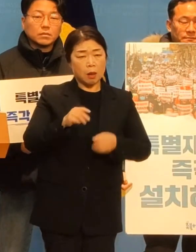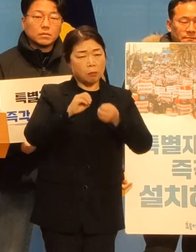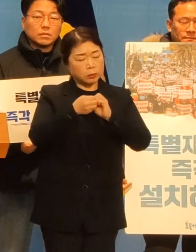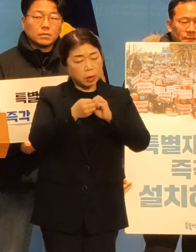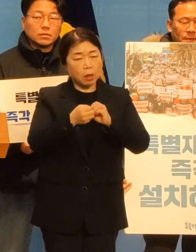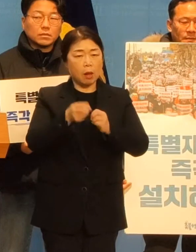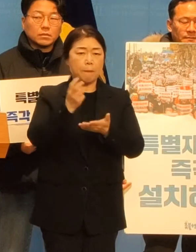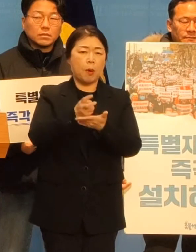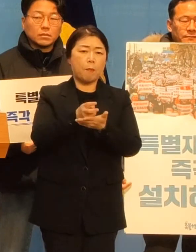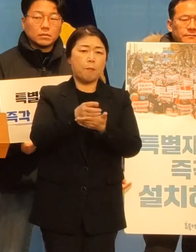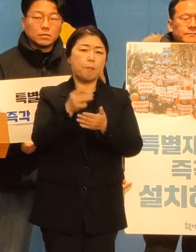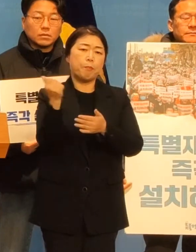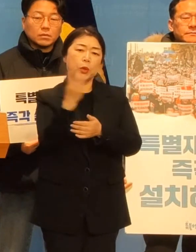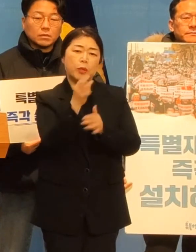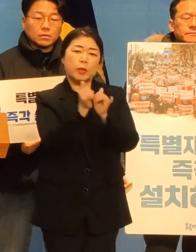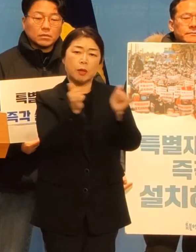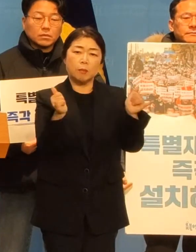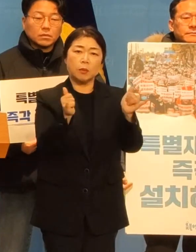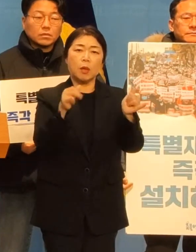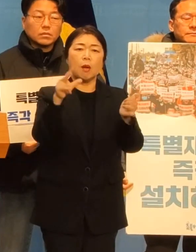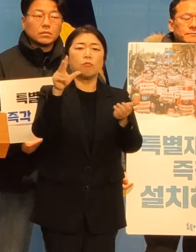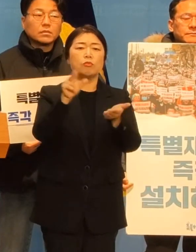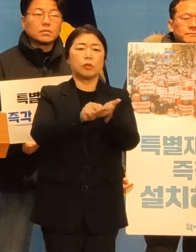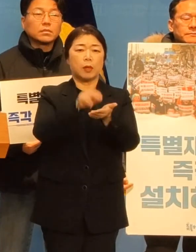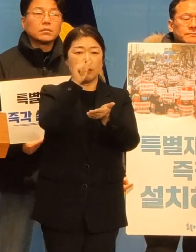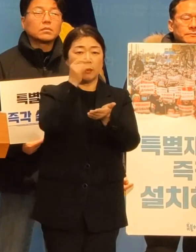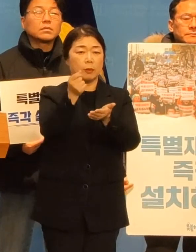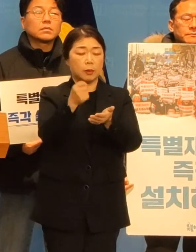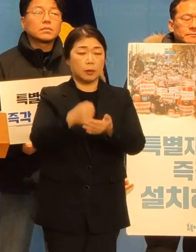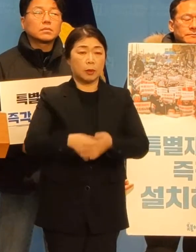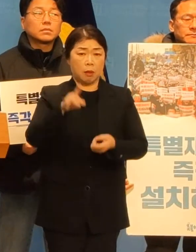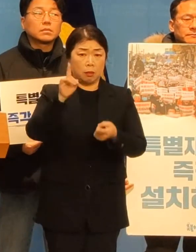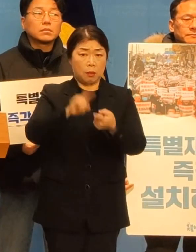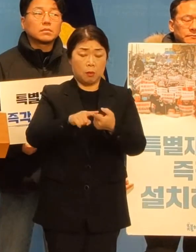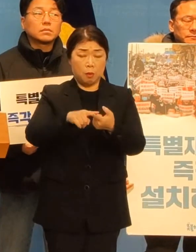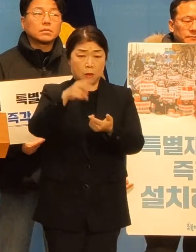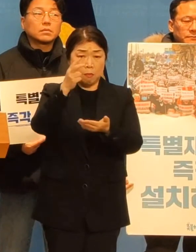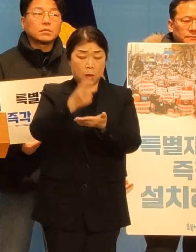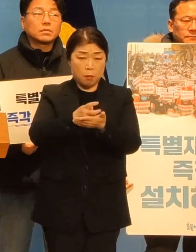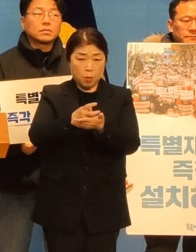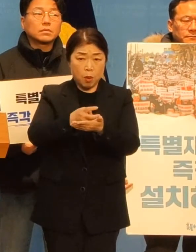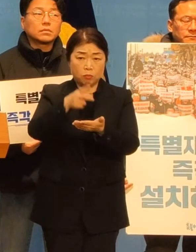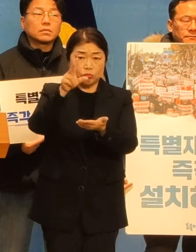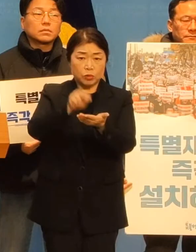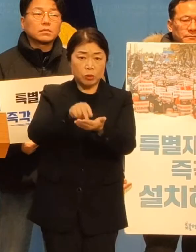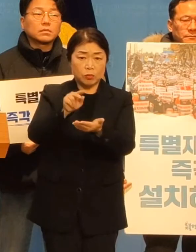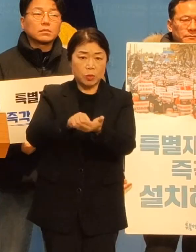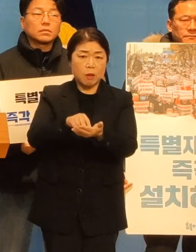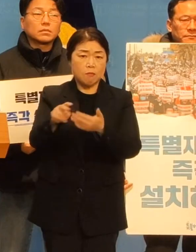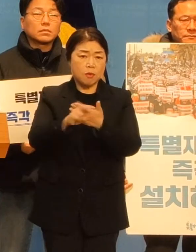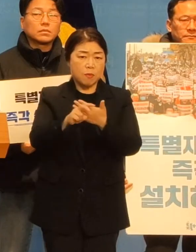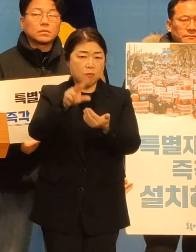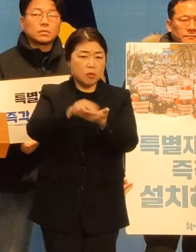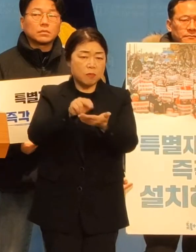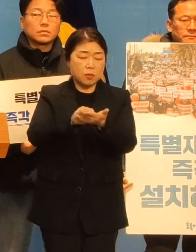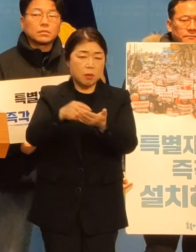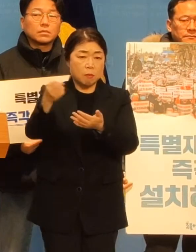법조계의 몇몇 사람들이 문제이고 그것을 그대로 받아쓰는 언론이 더 큰 문제입니다.